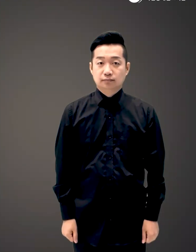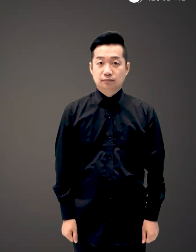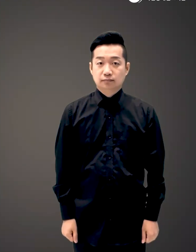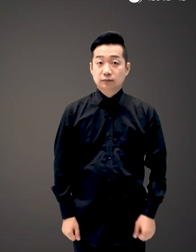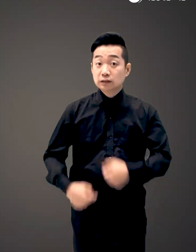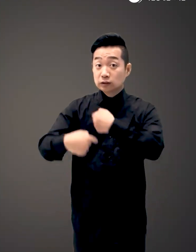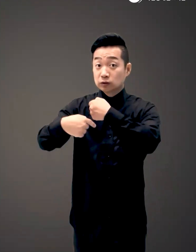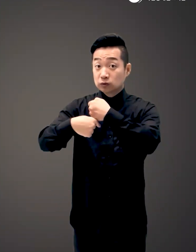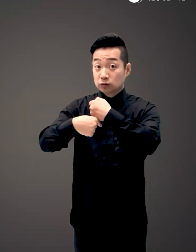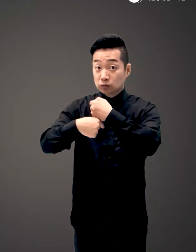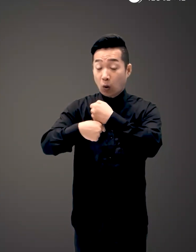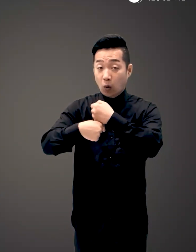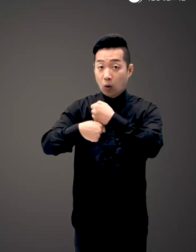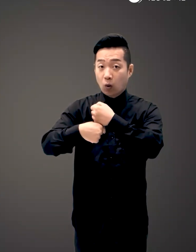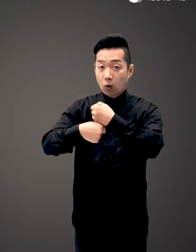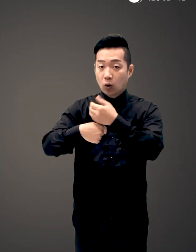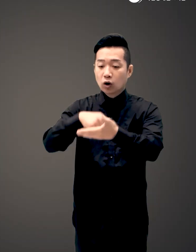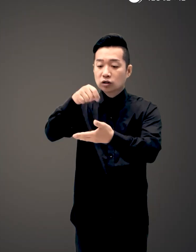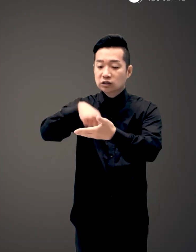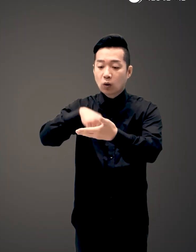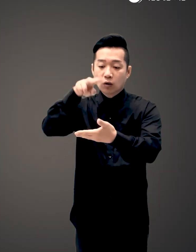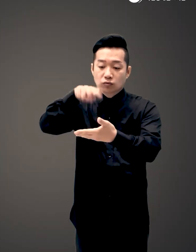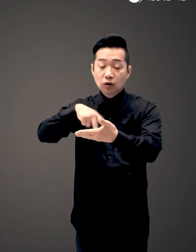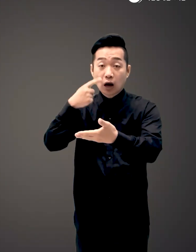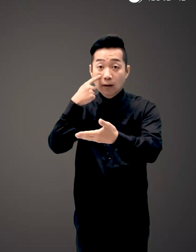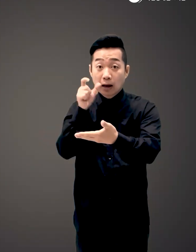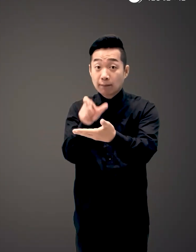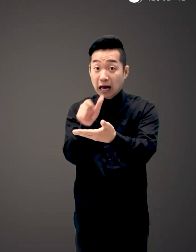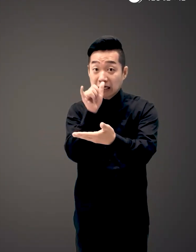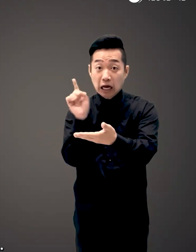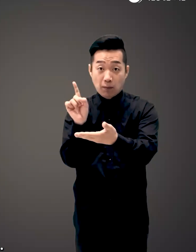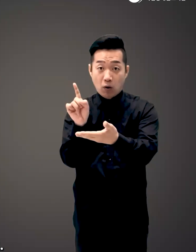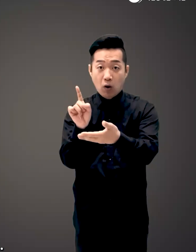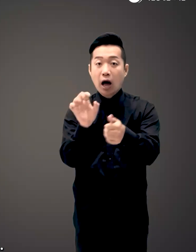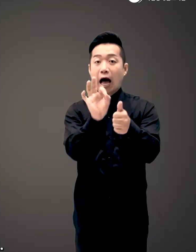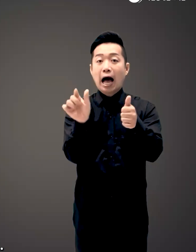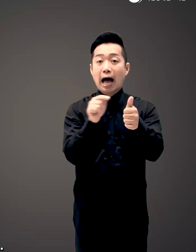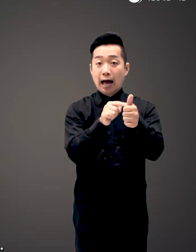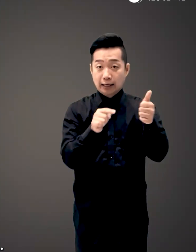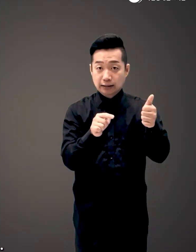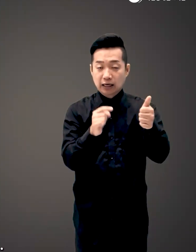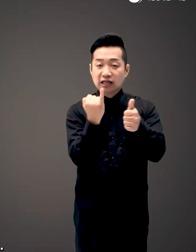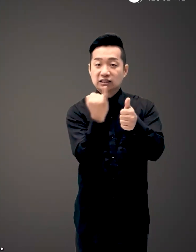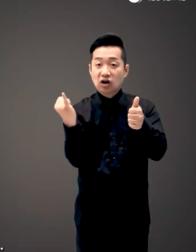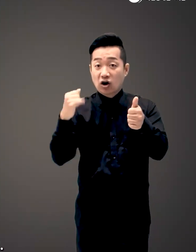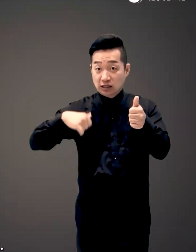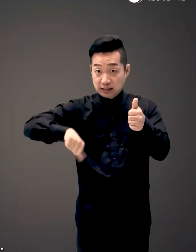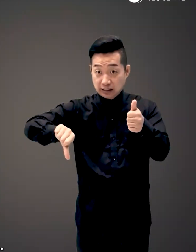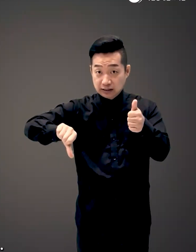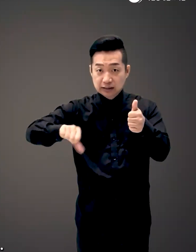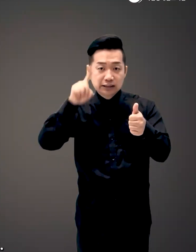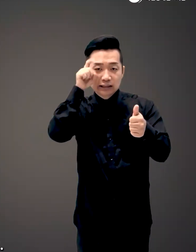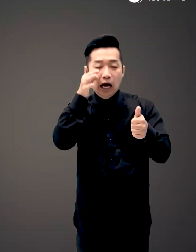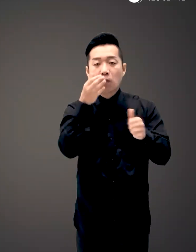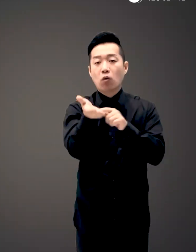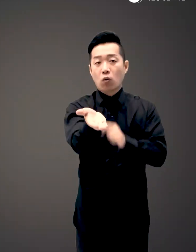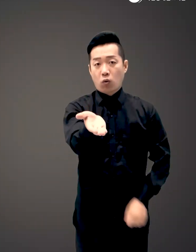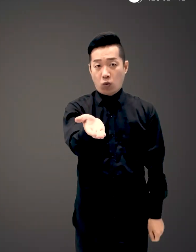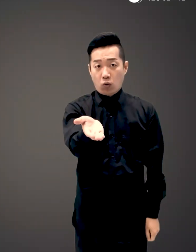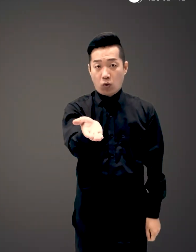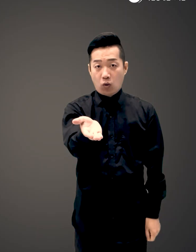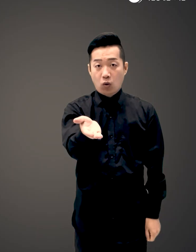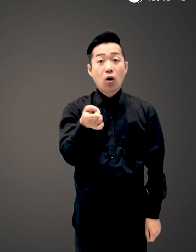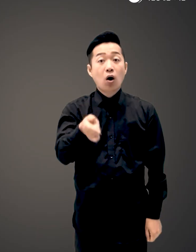네, 그 조서를 읽어보면 이런 대목이 나와요. 안중근 처자들의 사진을 보여주거든요.